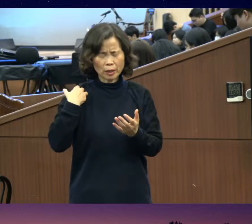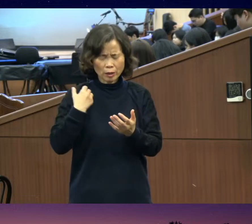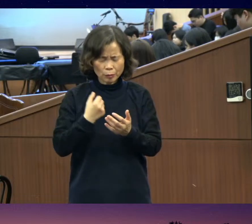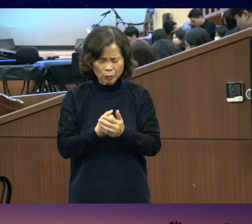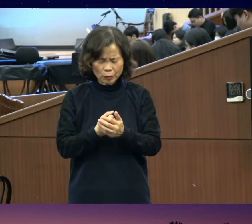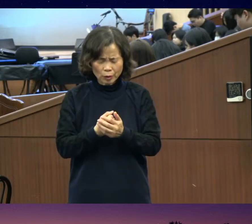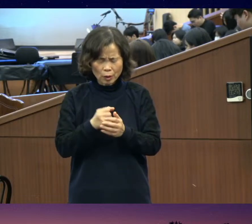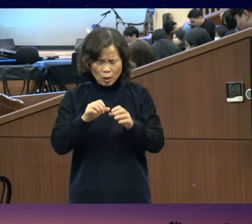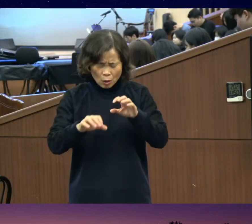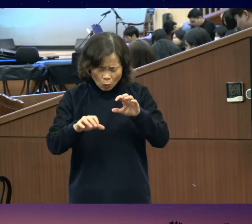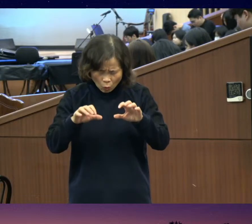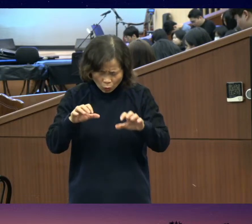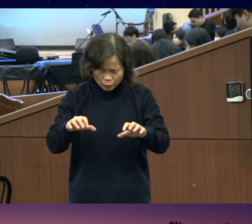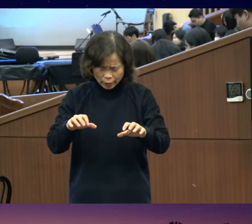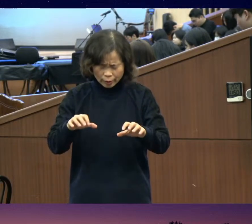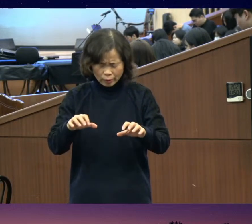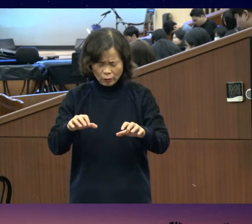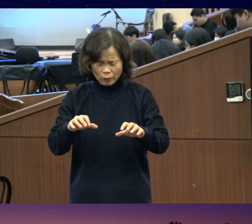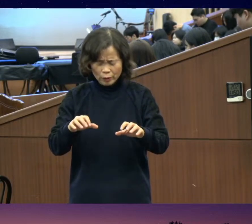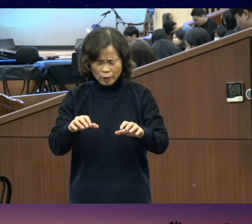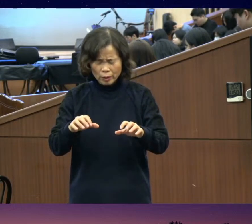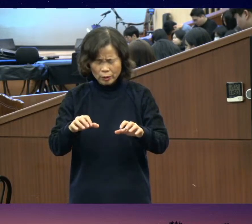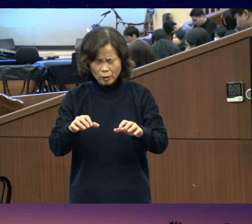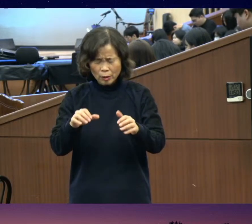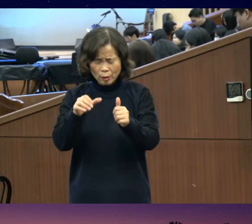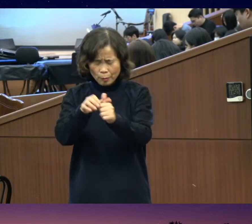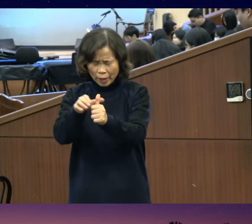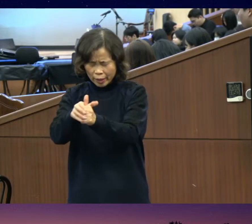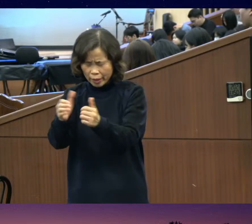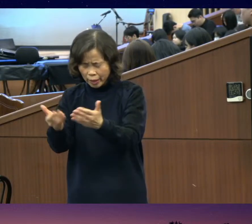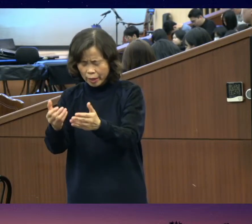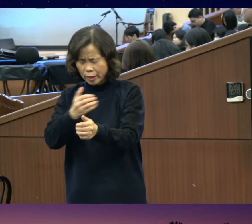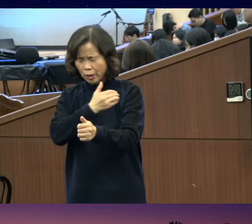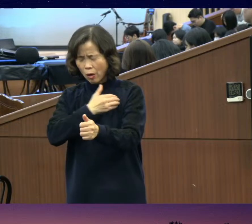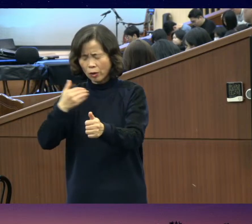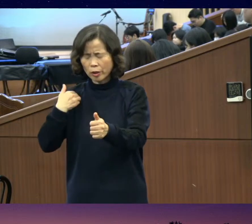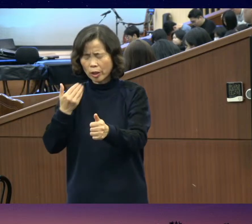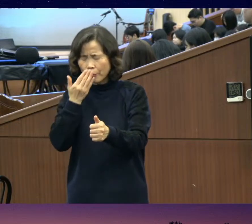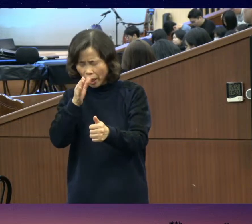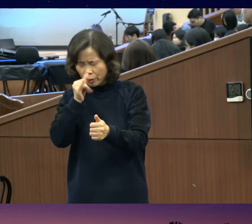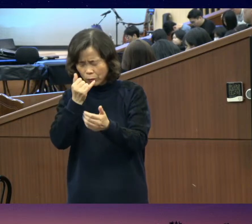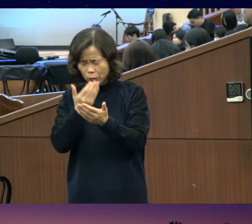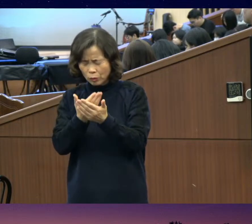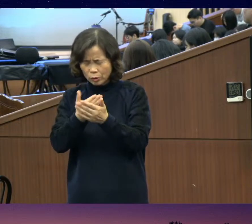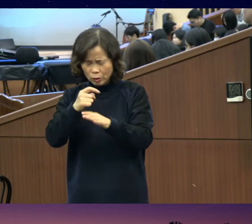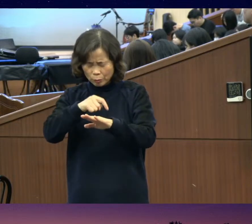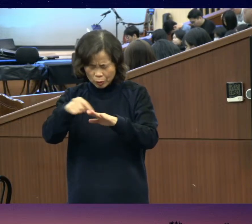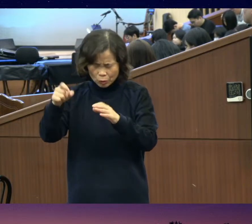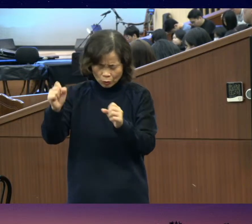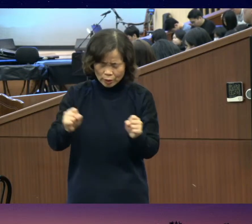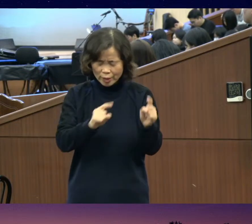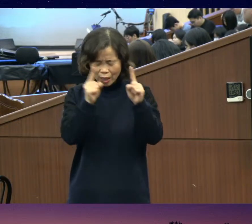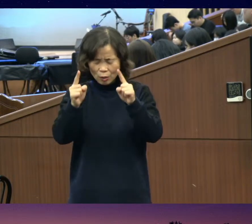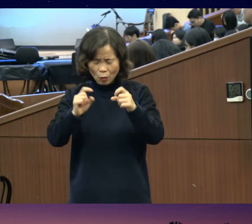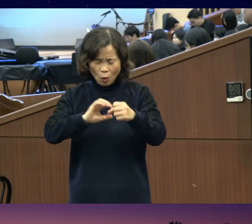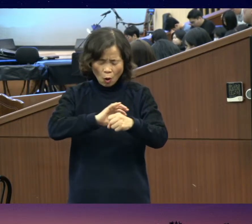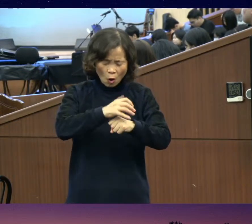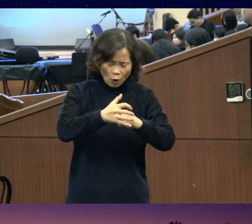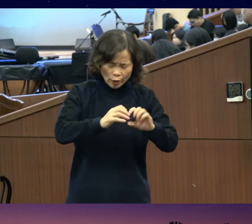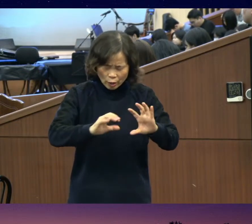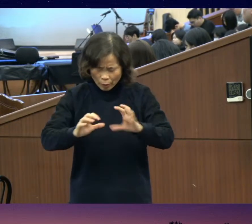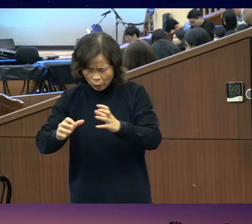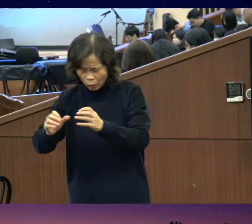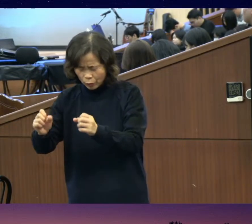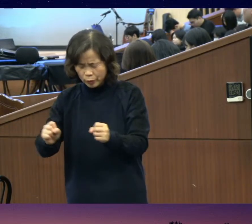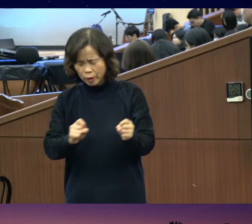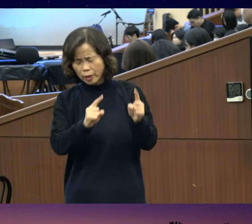부르신 곳에 사명자로 살아가는 하나님의 백성들 되게 하여 주시옵소서. 이 민족을 살리고 열방을 살리는 하나님의